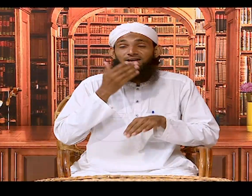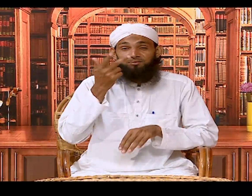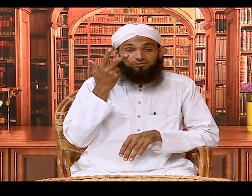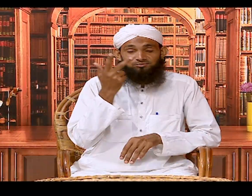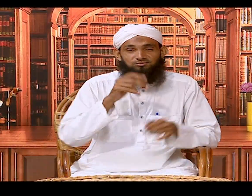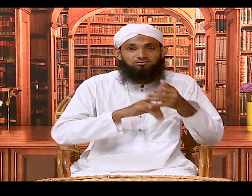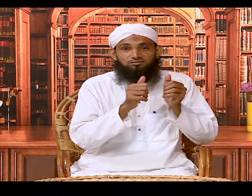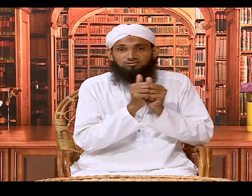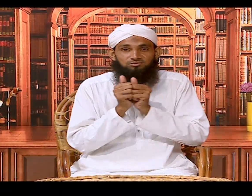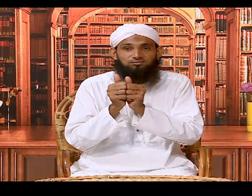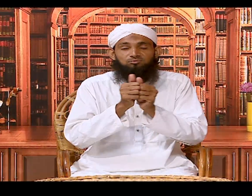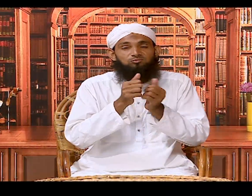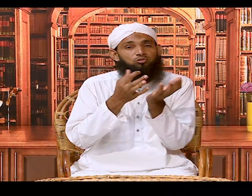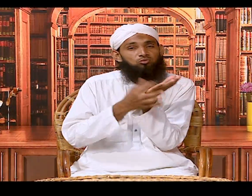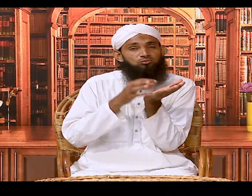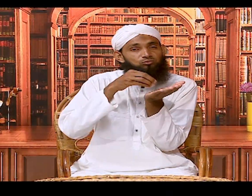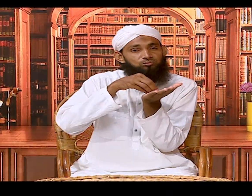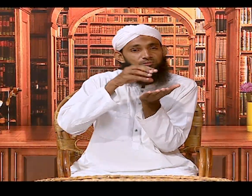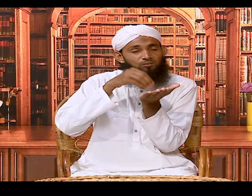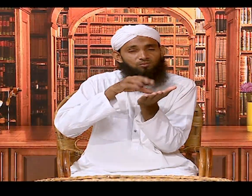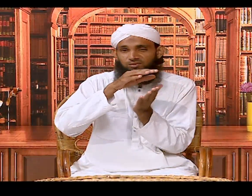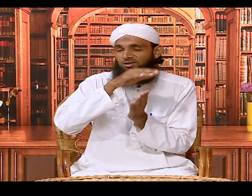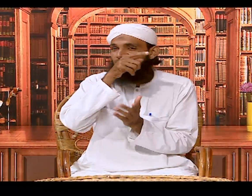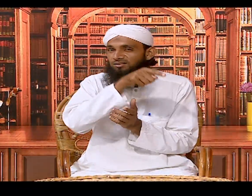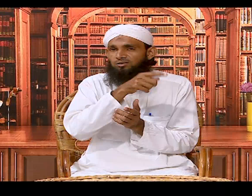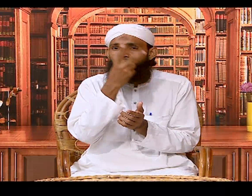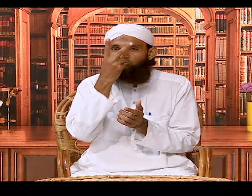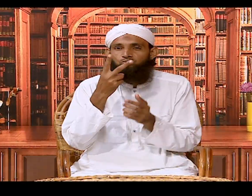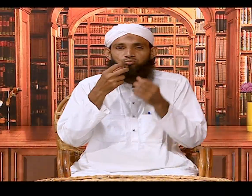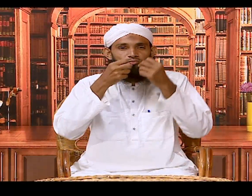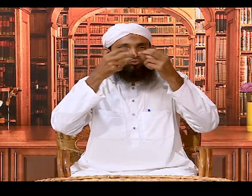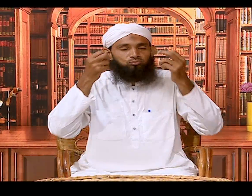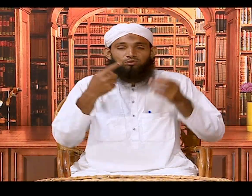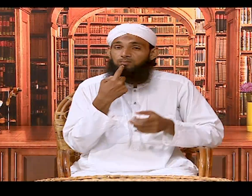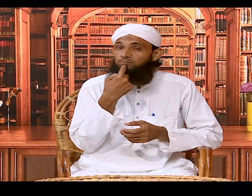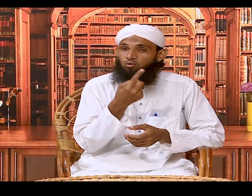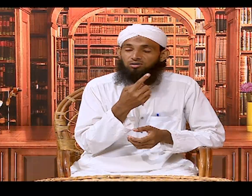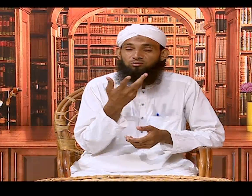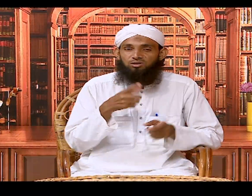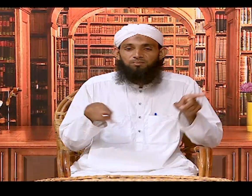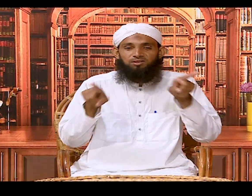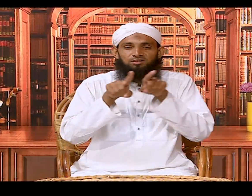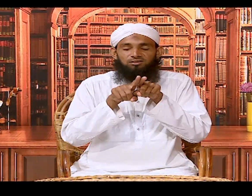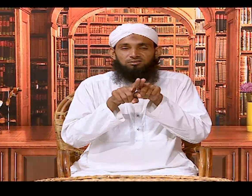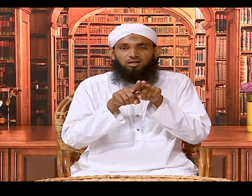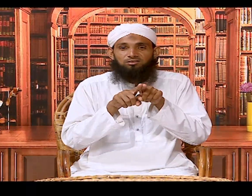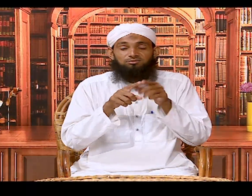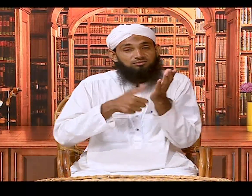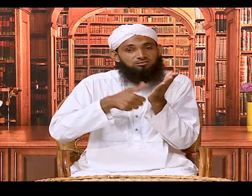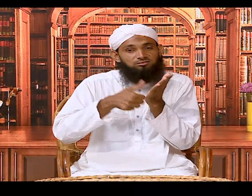حضرت عثمان غنی رضی اللہ عنہ کو ذو النورین دو نور والا کہا جاتا ہے، کیونکہ آپ کے نکاح میں سرور عالم